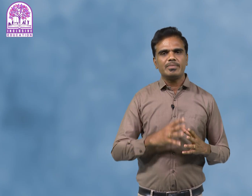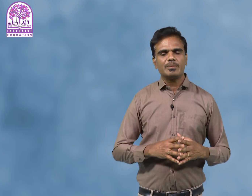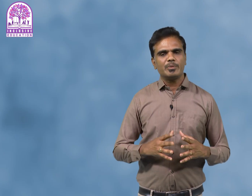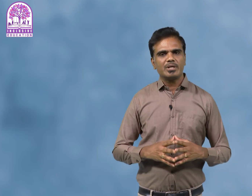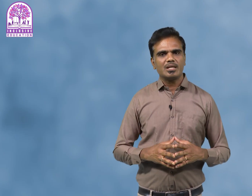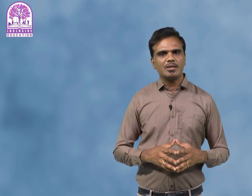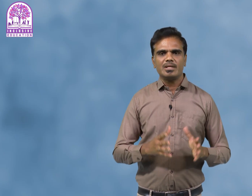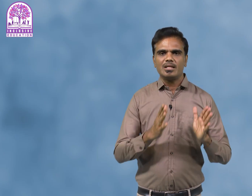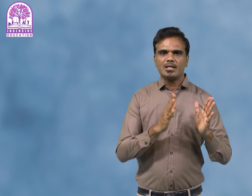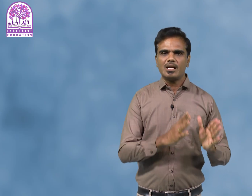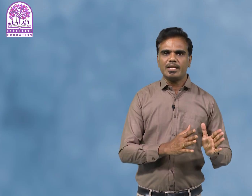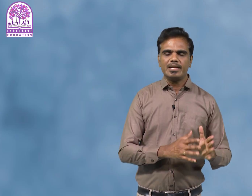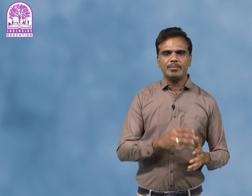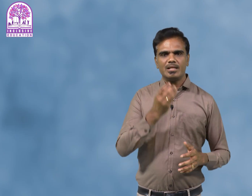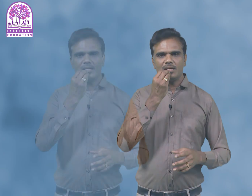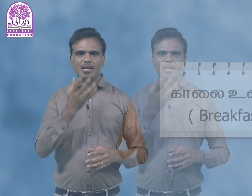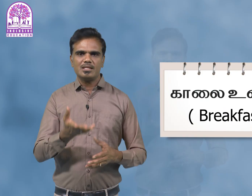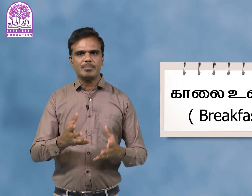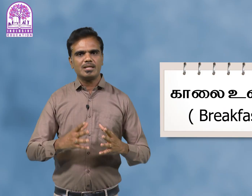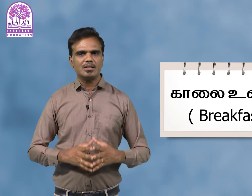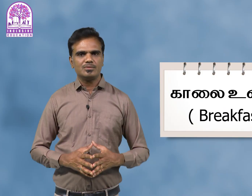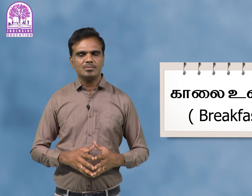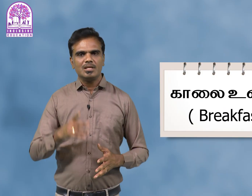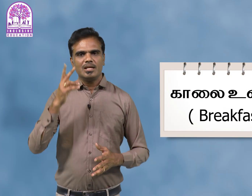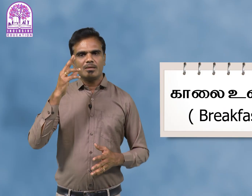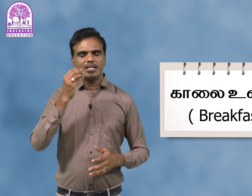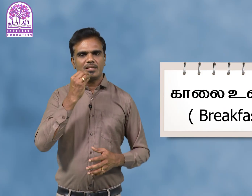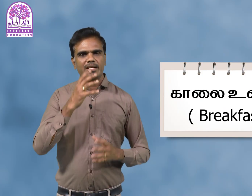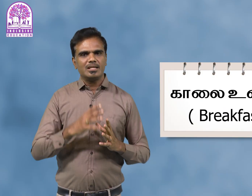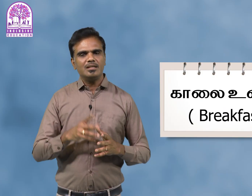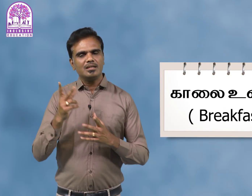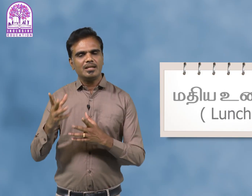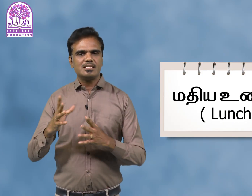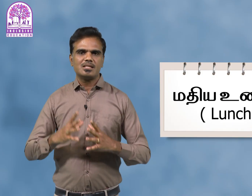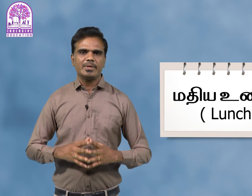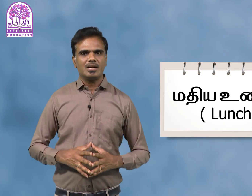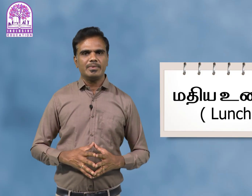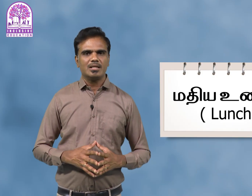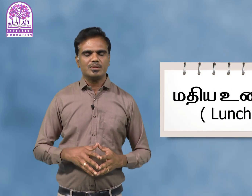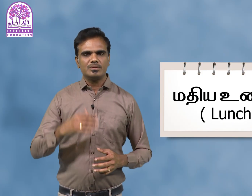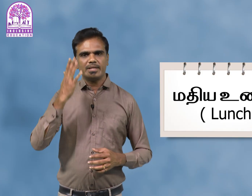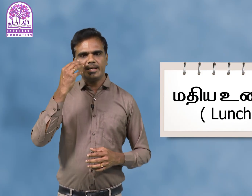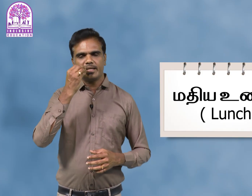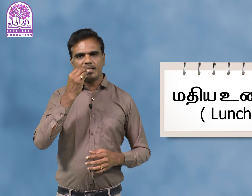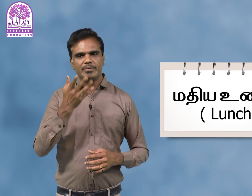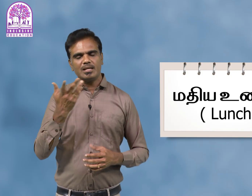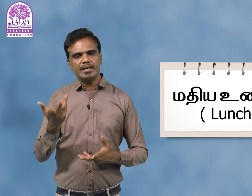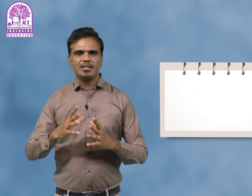அப்படிங்கிறப்போ எப்போ கேட்குறீங்க அப்படின்னா, நீங்கள் காலையில் கேட்டிங்க அப்படின்னா காலையில் சாப்பாட்டுக்கு அர்த்தம். இதே மதியானம் கேட்டிங்கன்னா லஞ்ச் சாப்பிட்டீங்களா அப்படின்னு அர்த்தம். நைட்டு கேட்குறீங்க அப்படின்னா நைட்டில்